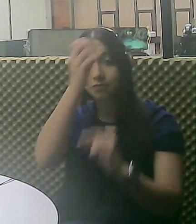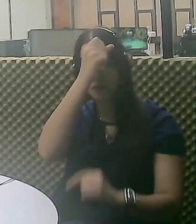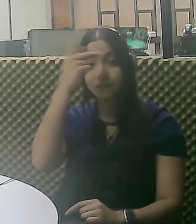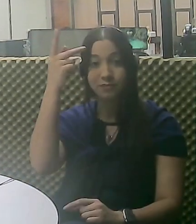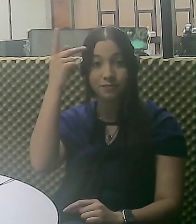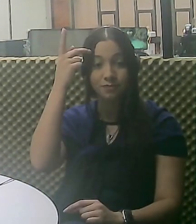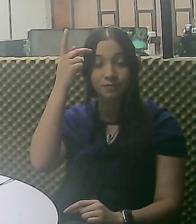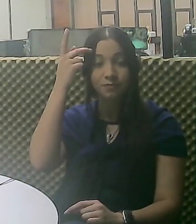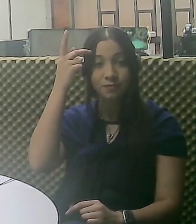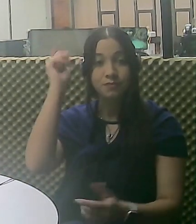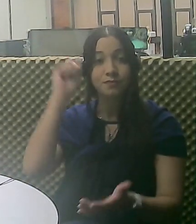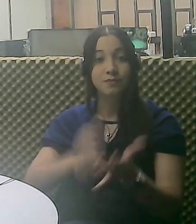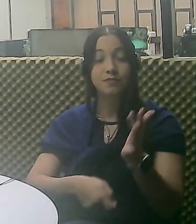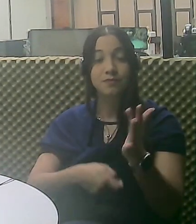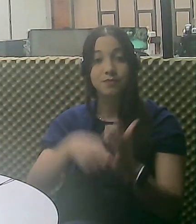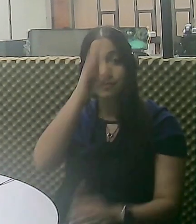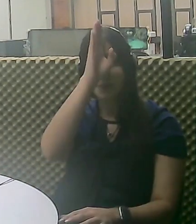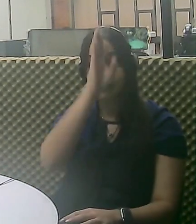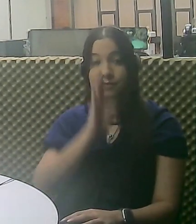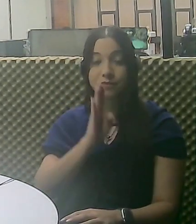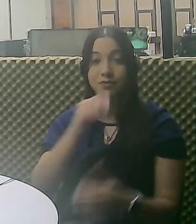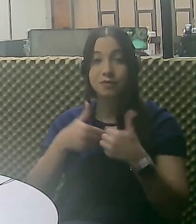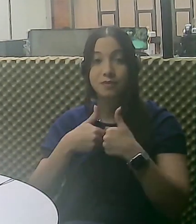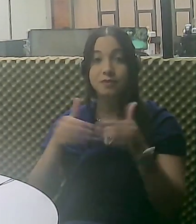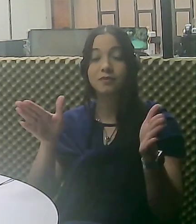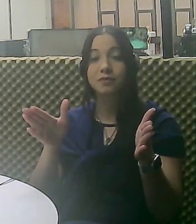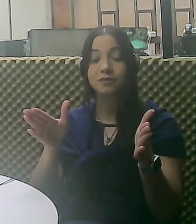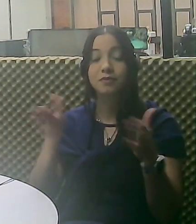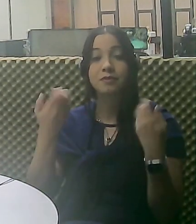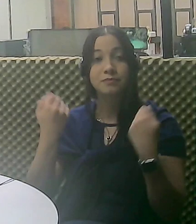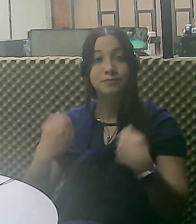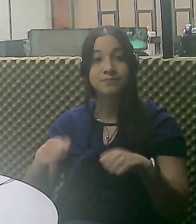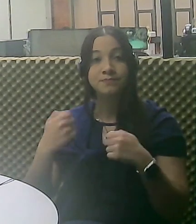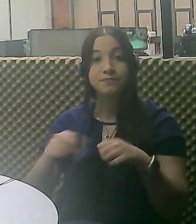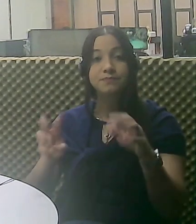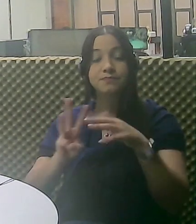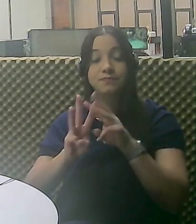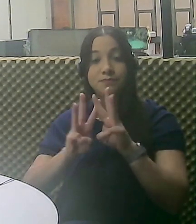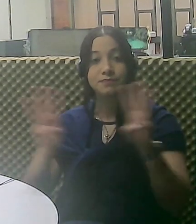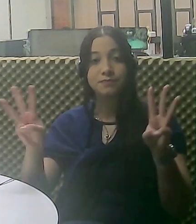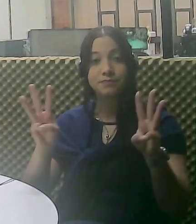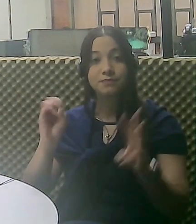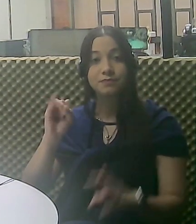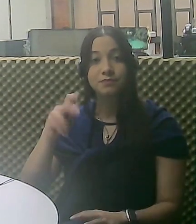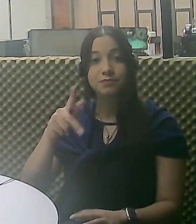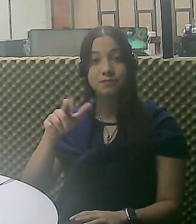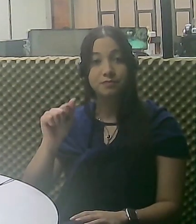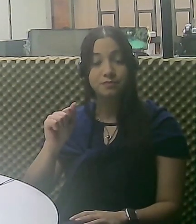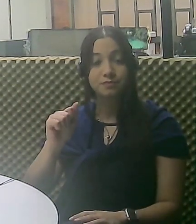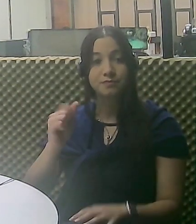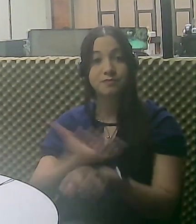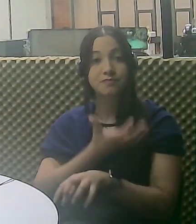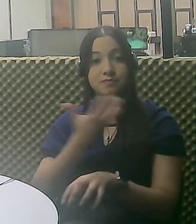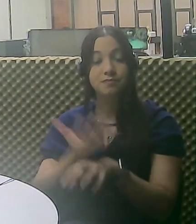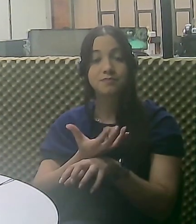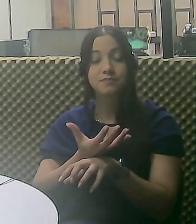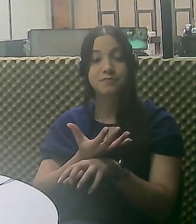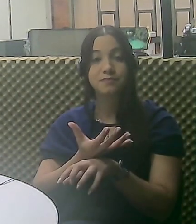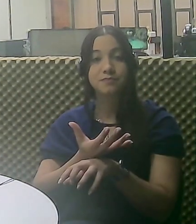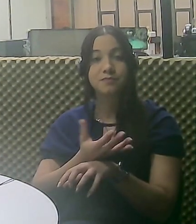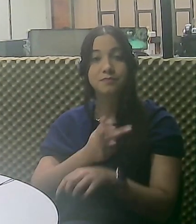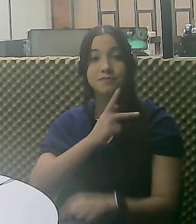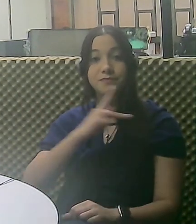Municipal. As inscrições gratuitas estão abertas e devem ser feitas na plataforma Simpla. O conteúdo será ministrado